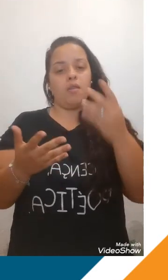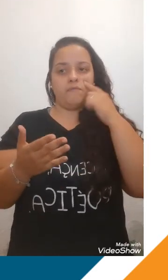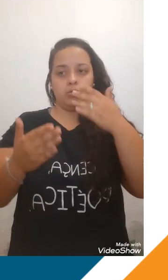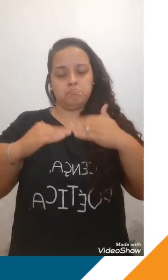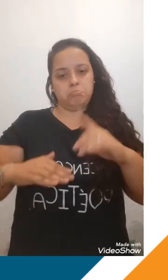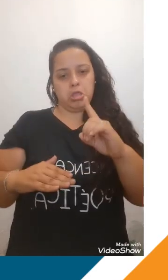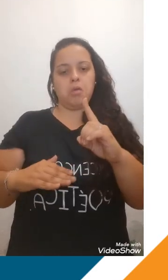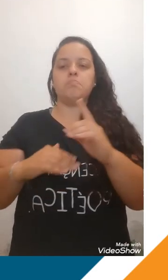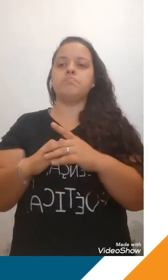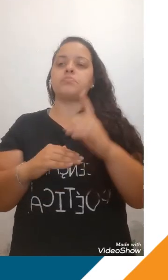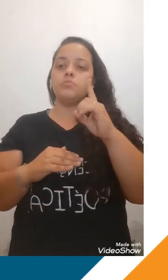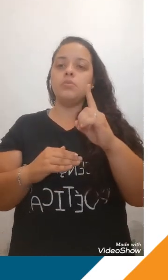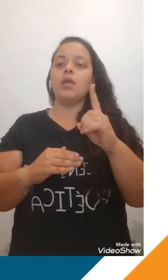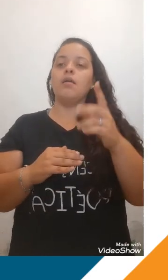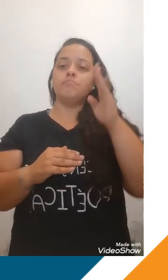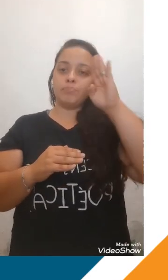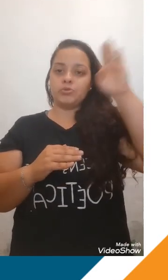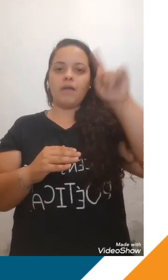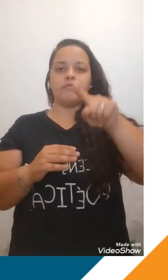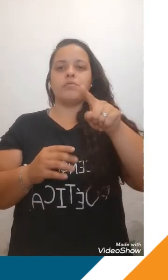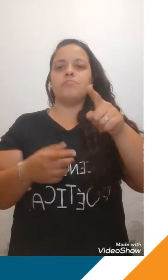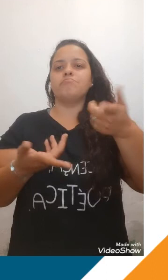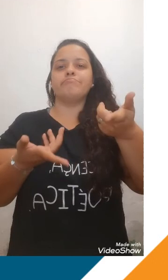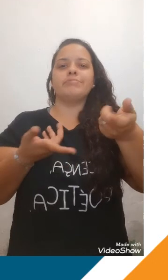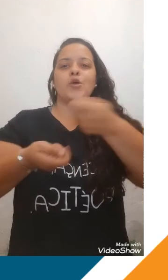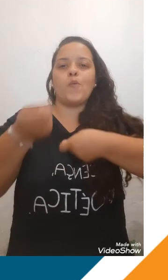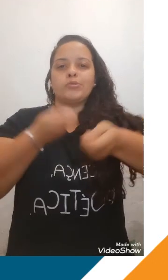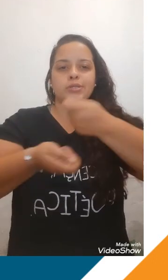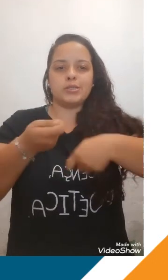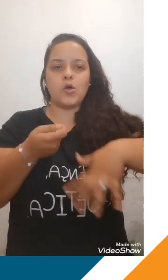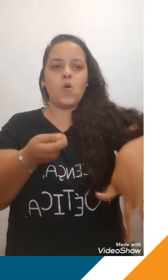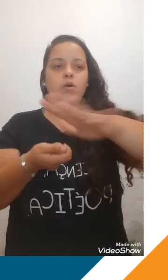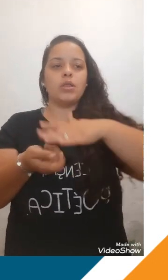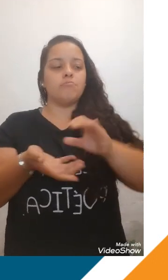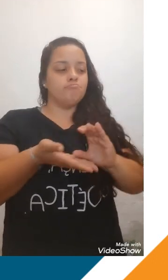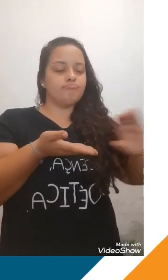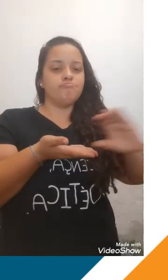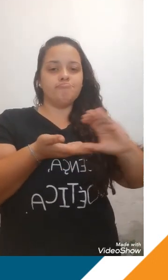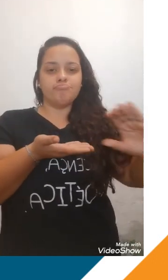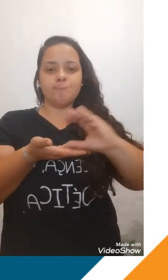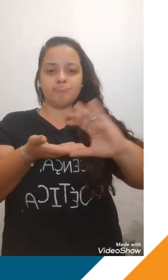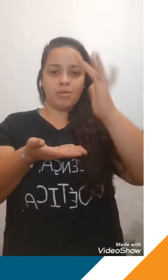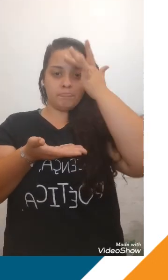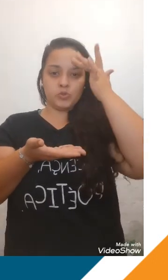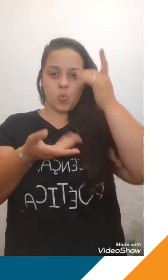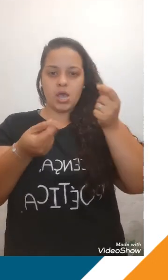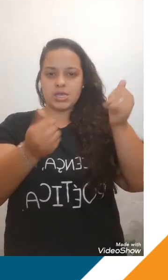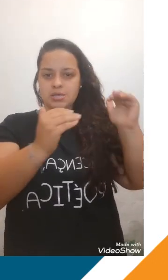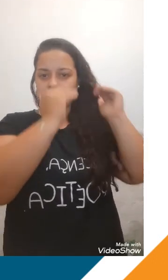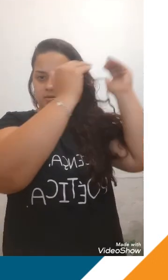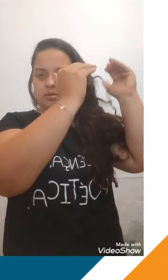D. Priorizava a negociação em torno das indenizações aos senhores. Ora, eu disse a vocês que o